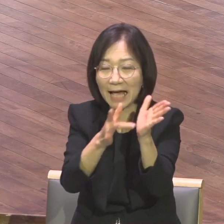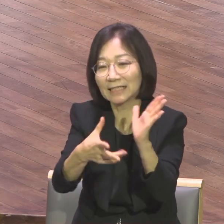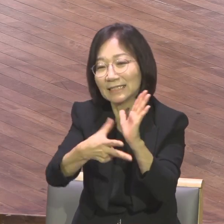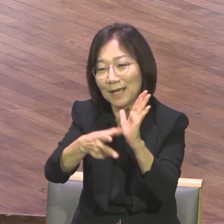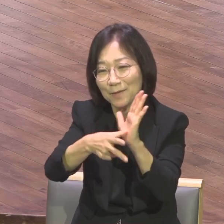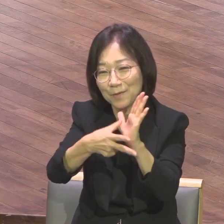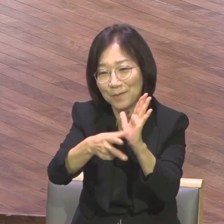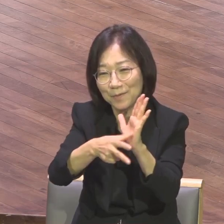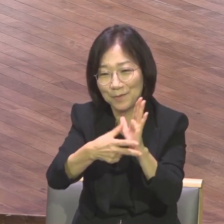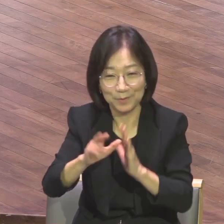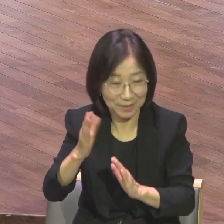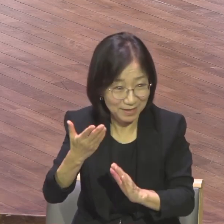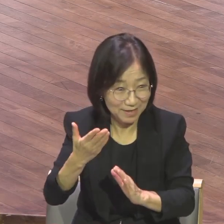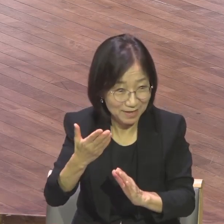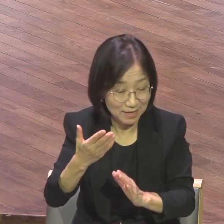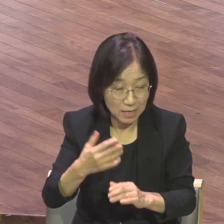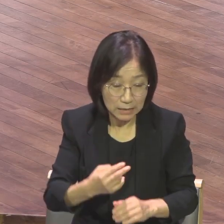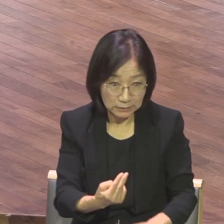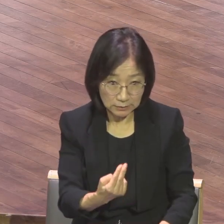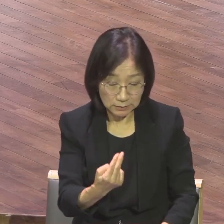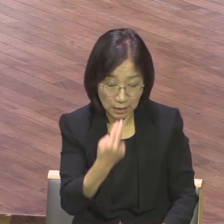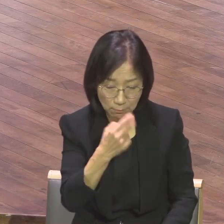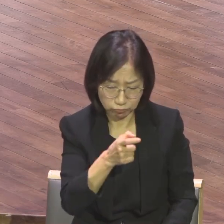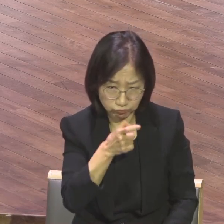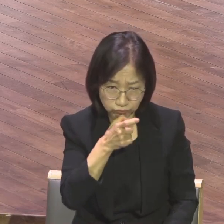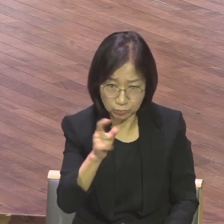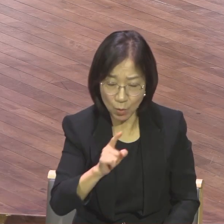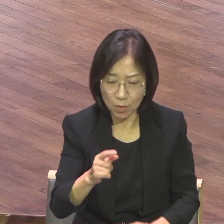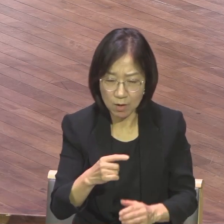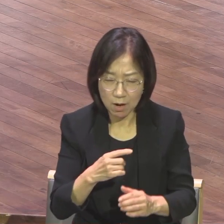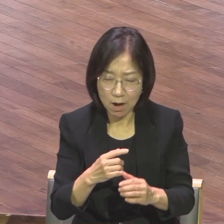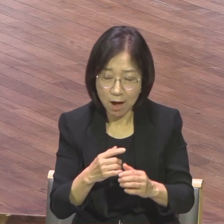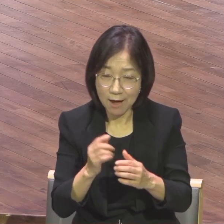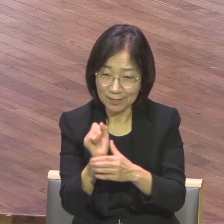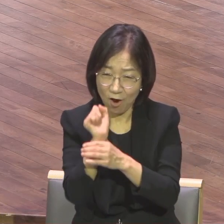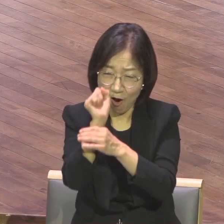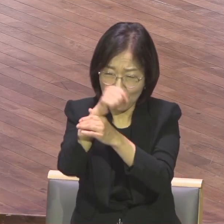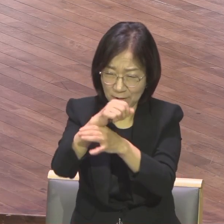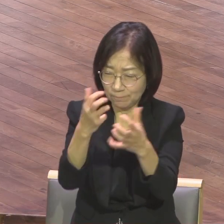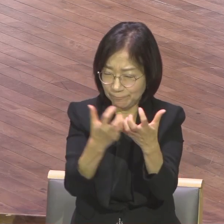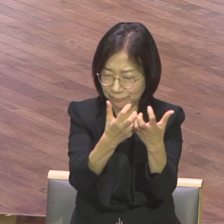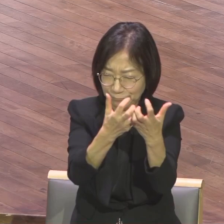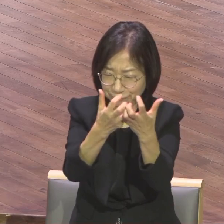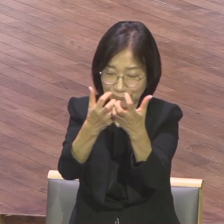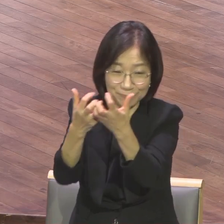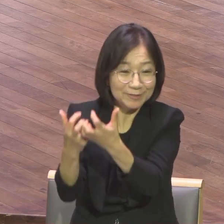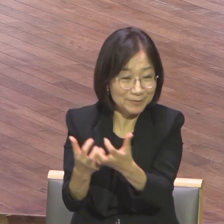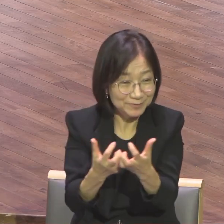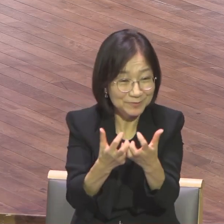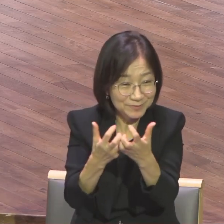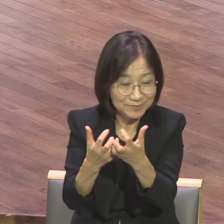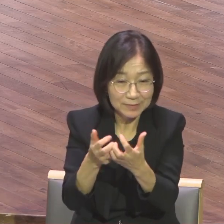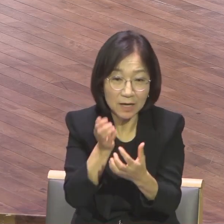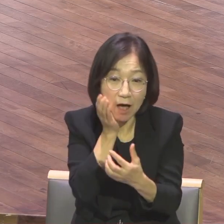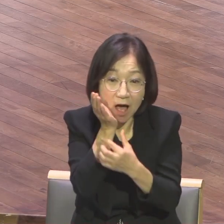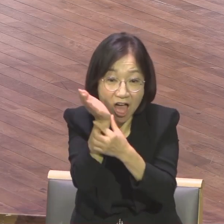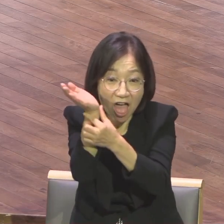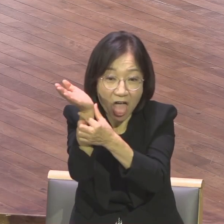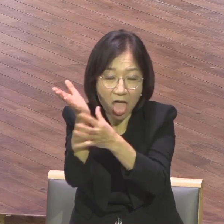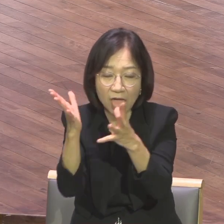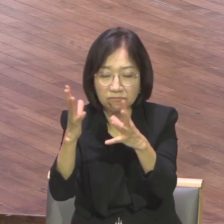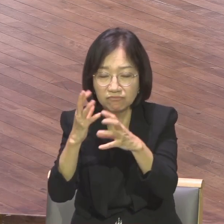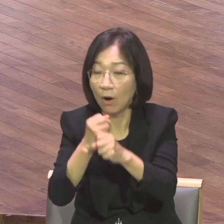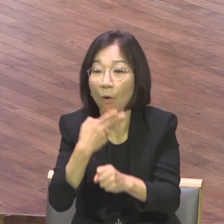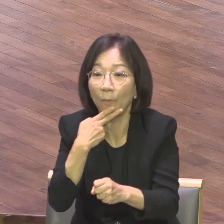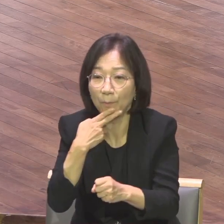생명수의 특징은 열매 맺는 것입니다. 풍성한 열매를 맺는 것인데 생명수로 인해서 과실나무가 자라고 그 잎이 시들지 아니하며 열매가